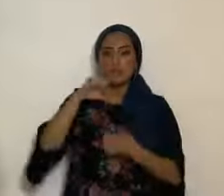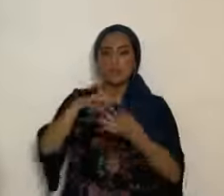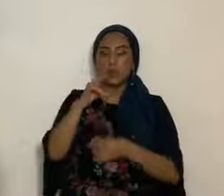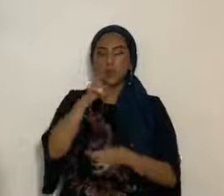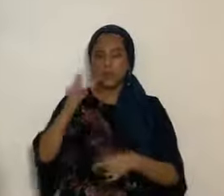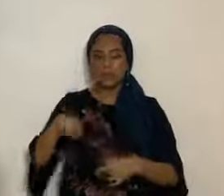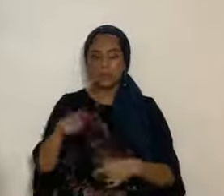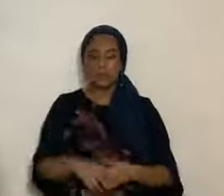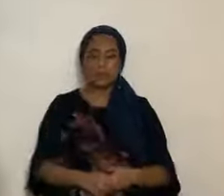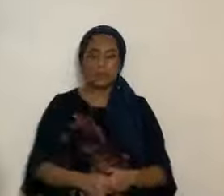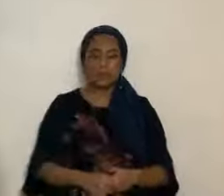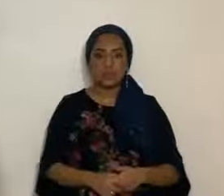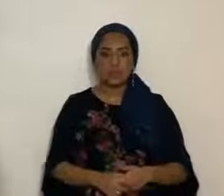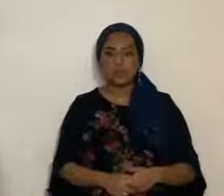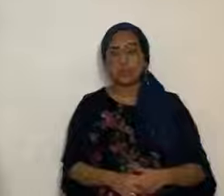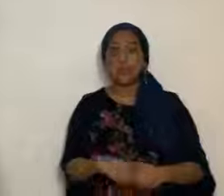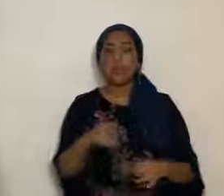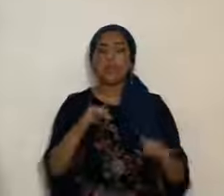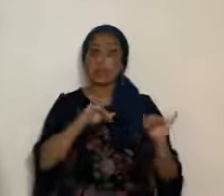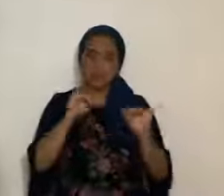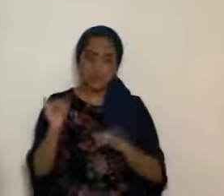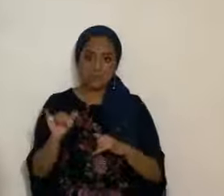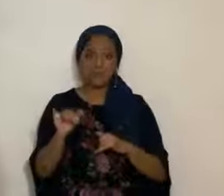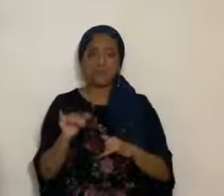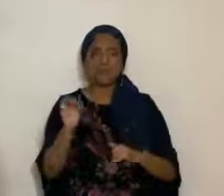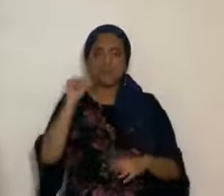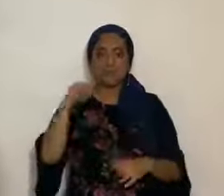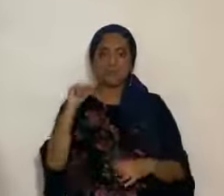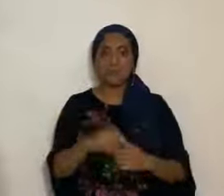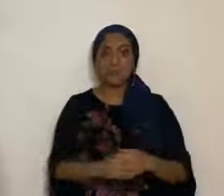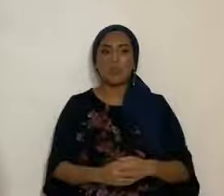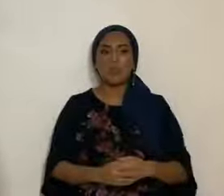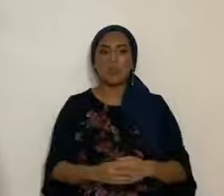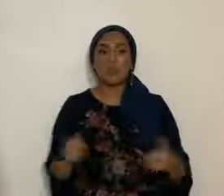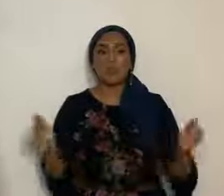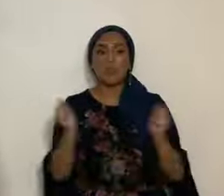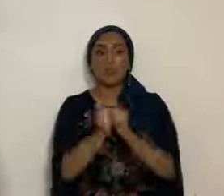necesitan. Y que también ciertamente, con amor,